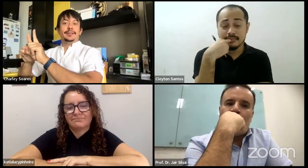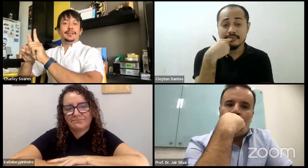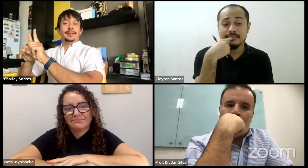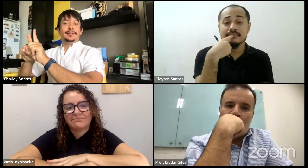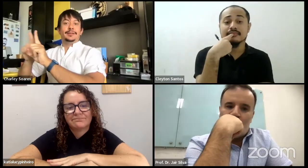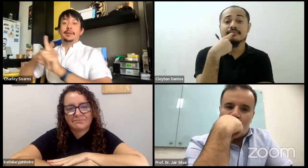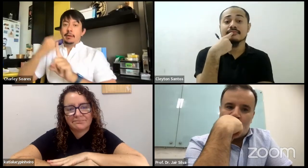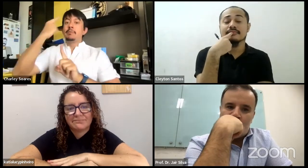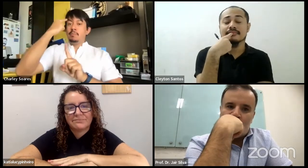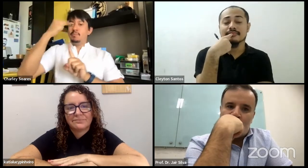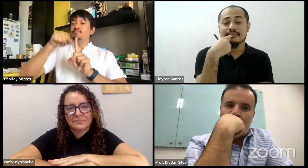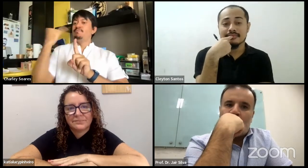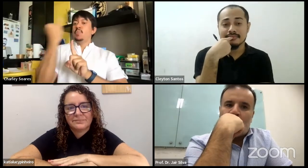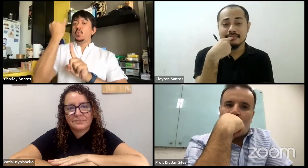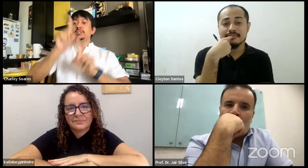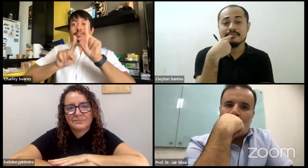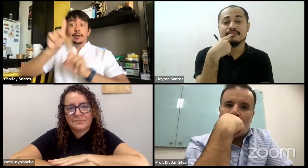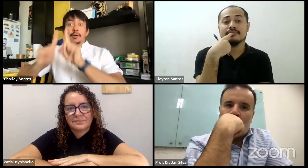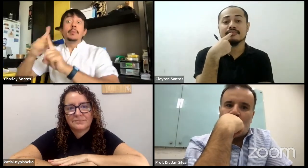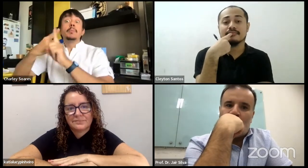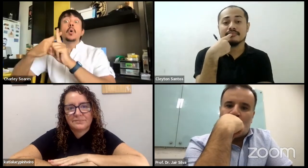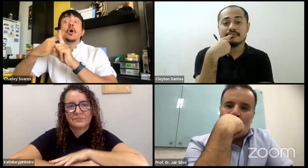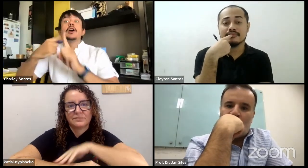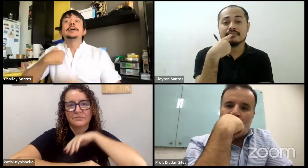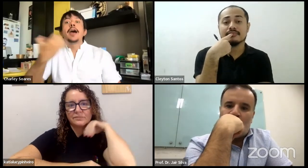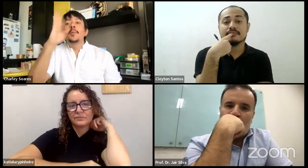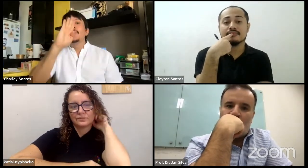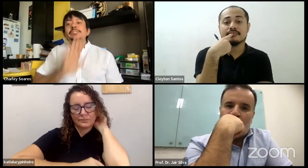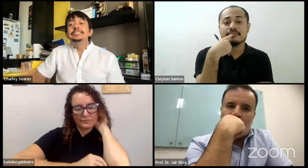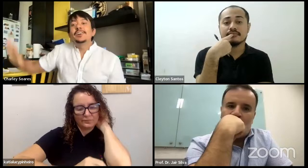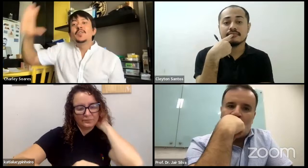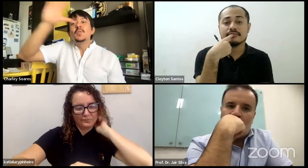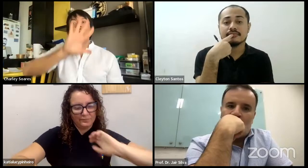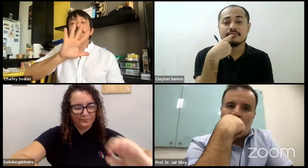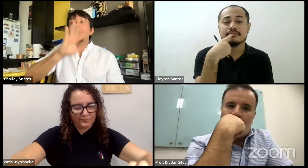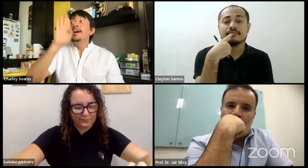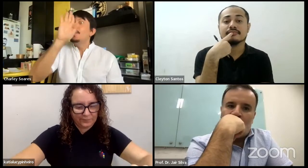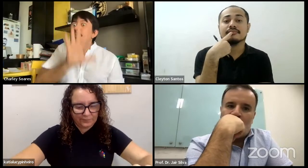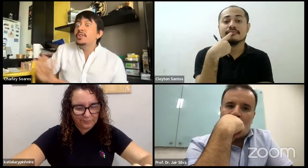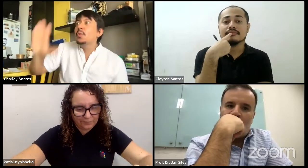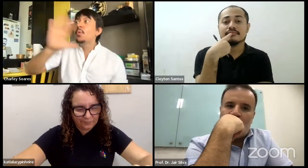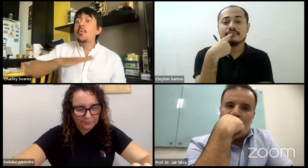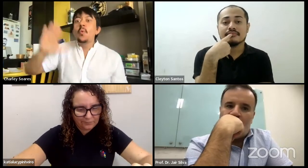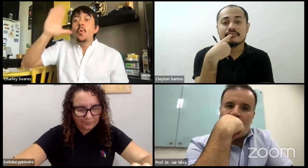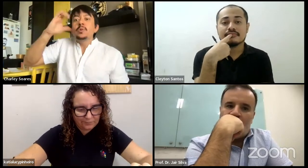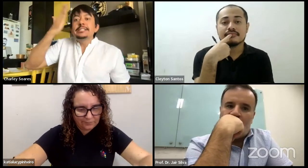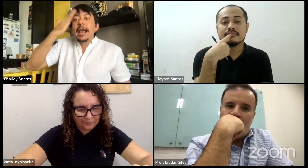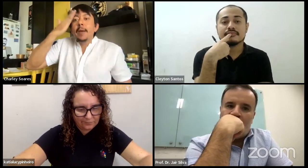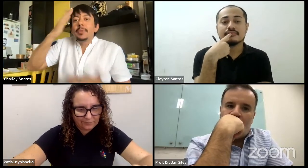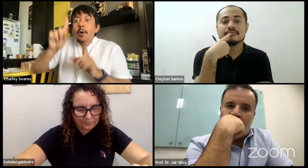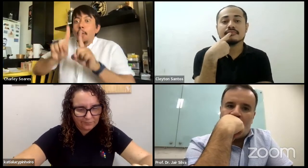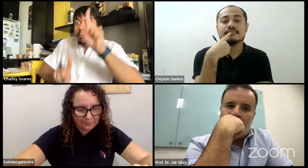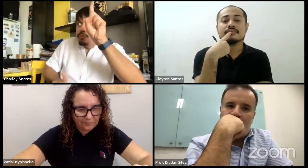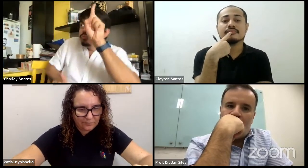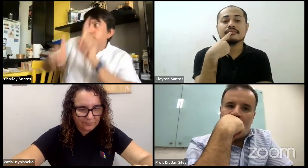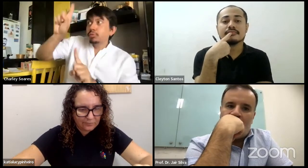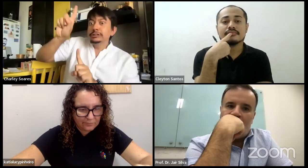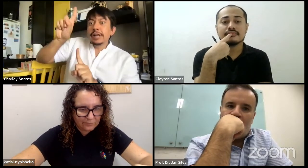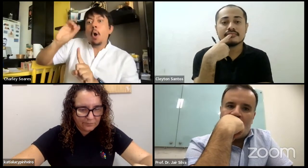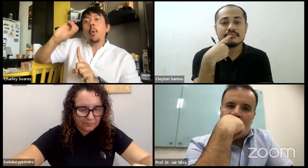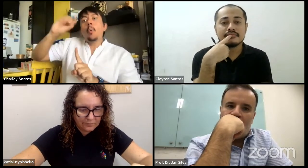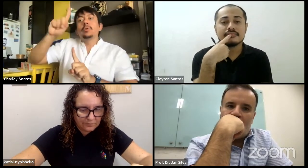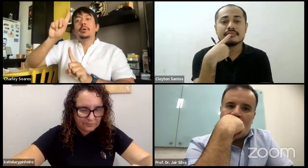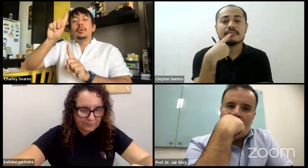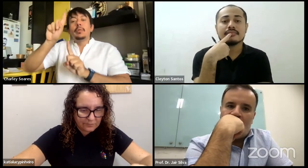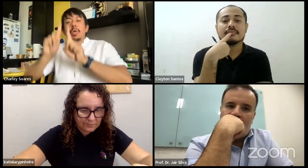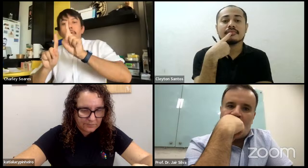isso e fazer gráficos também. É estatística, né? É nacional, para